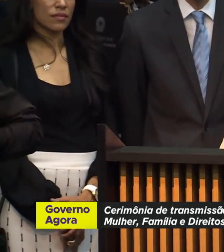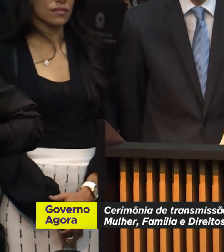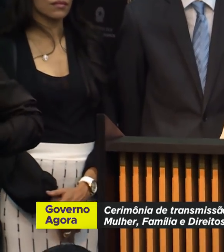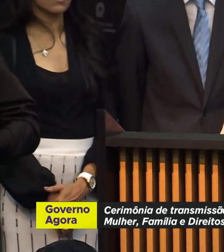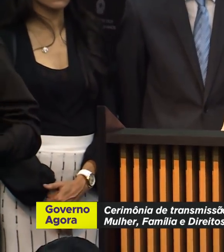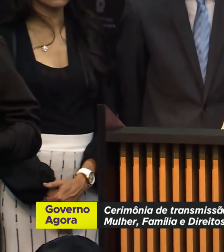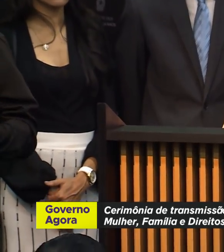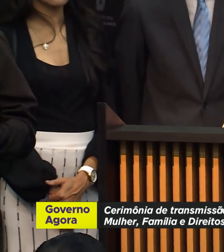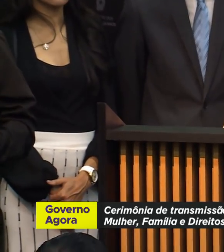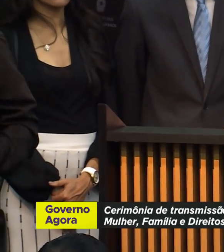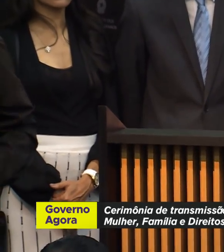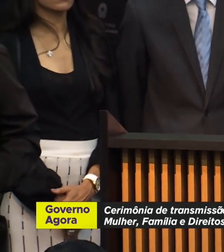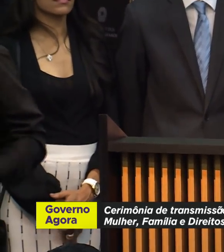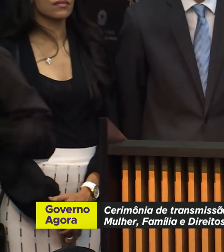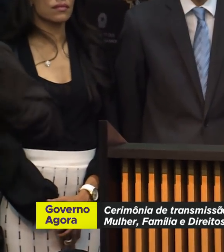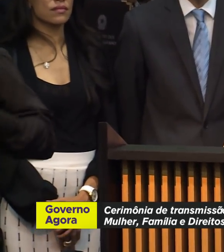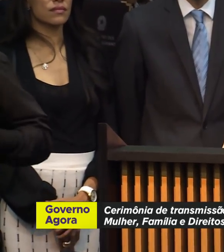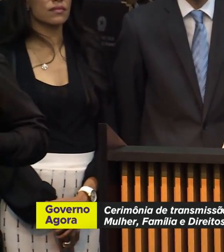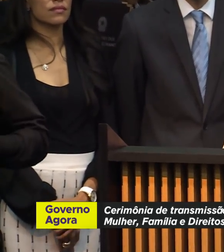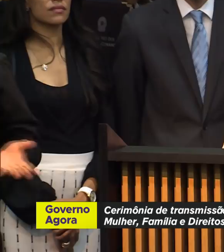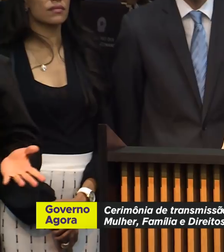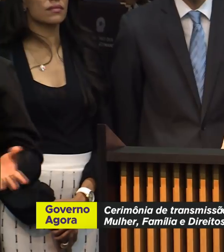não me fez ministra.